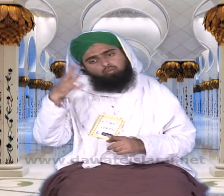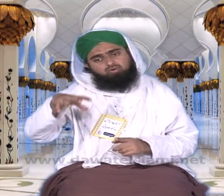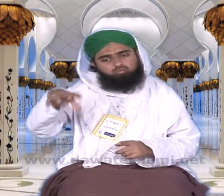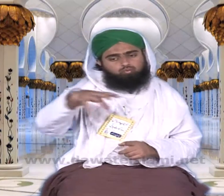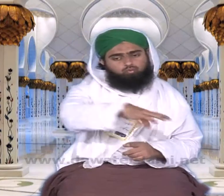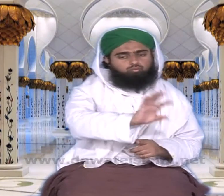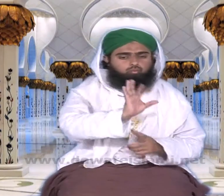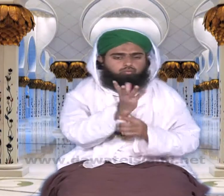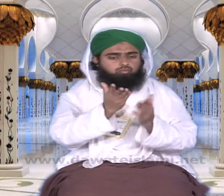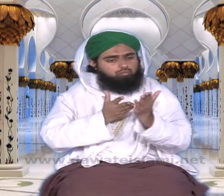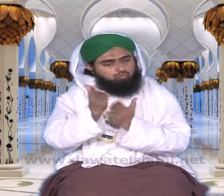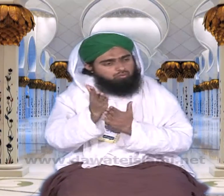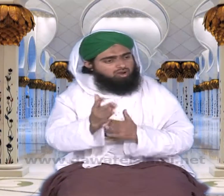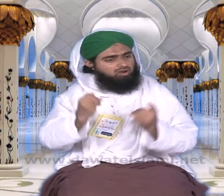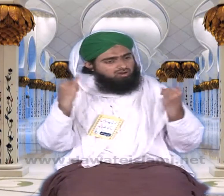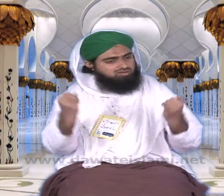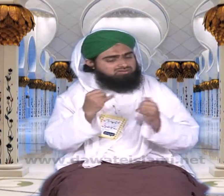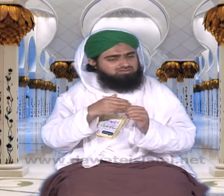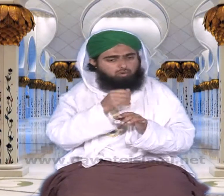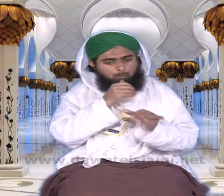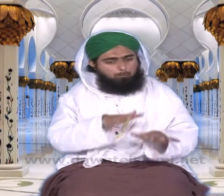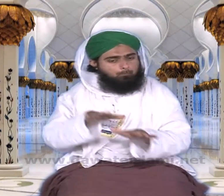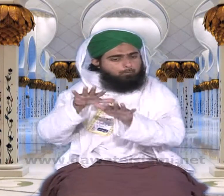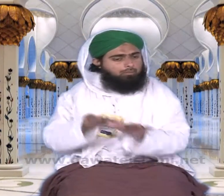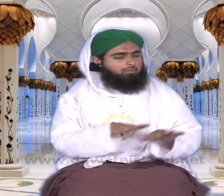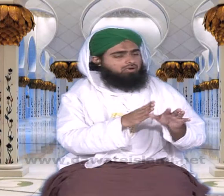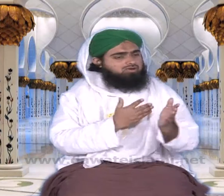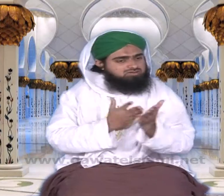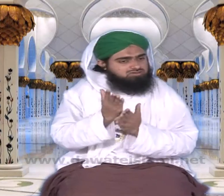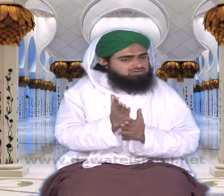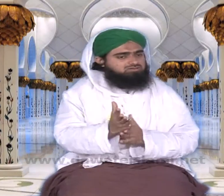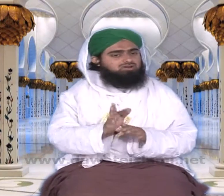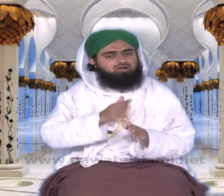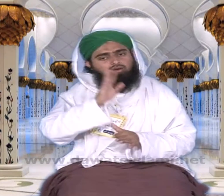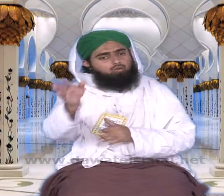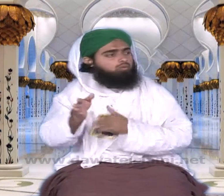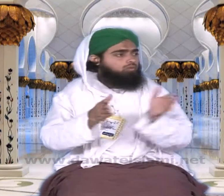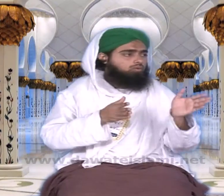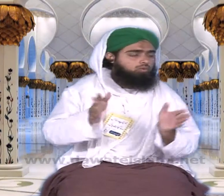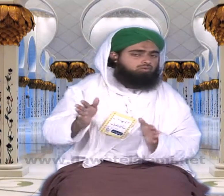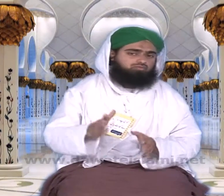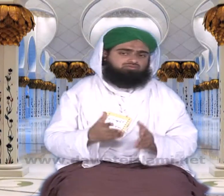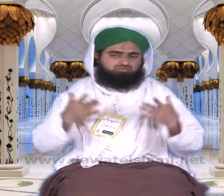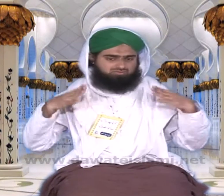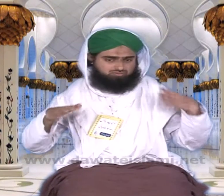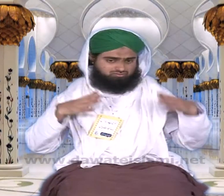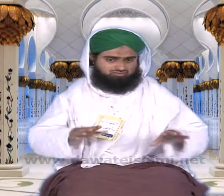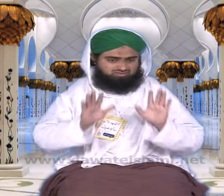تھے اور دنیا کے کونے کونے میں مارے مارے پھرتے تھے سمندروں کے سمندر وہ عبور کر جاتے تھے کہ